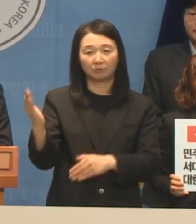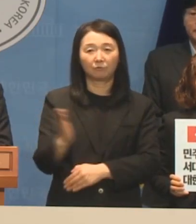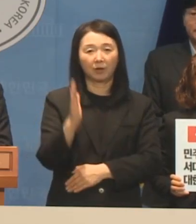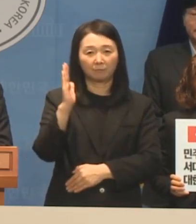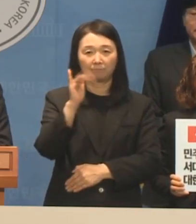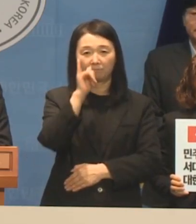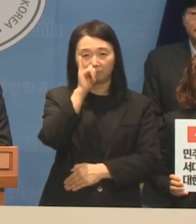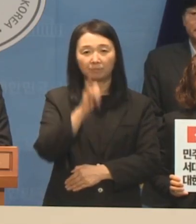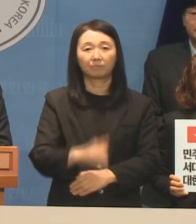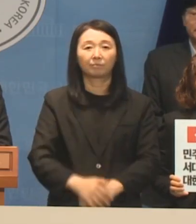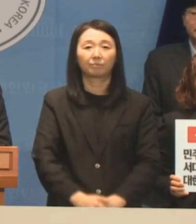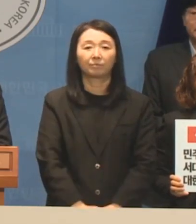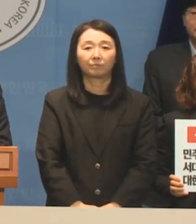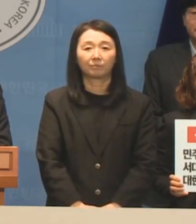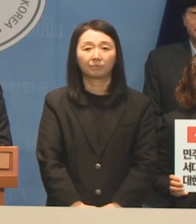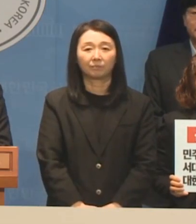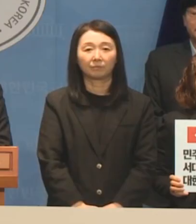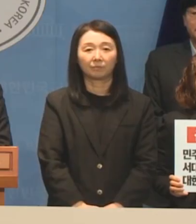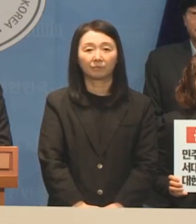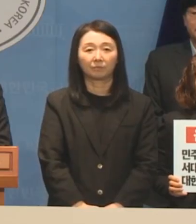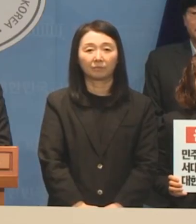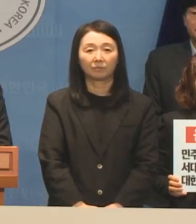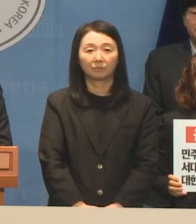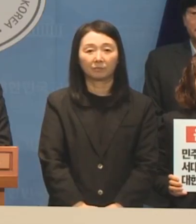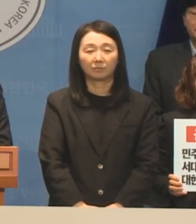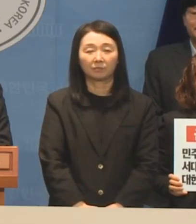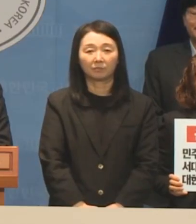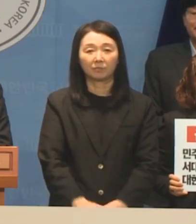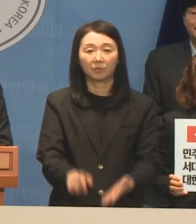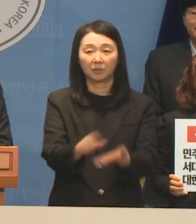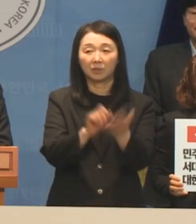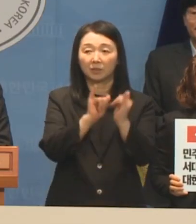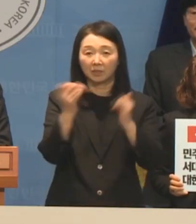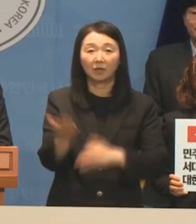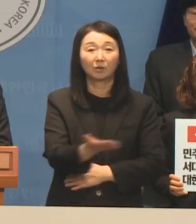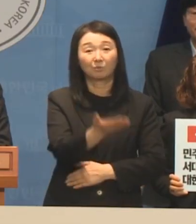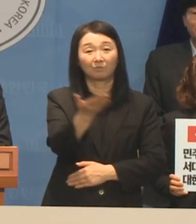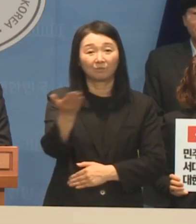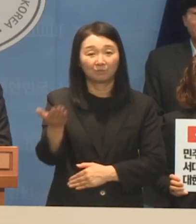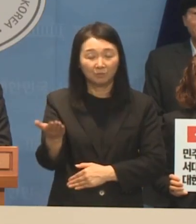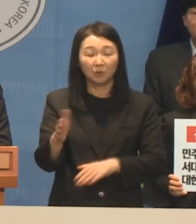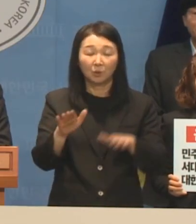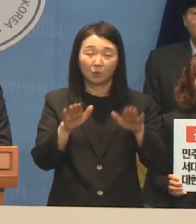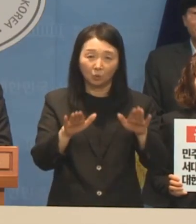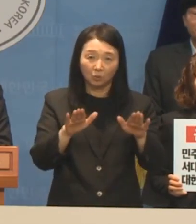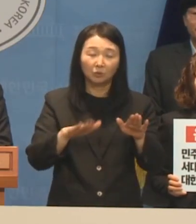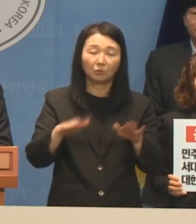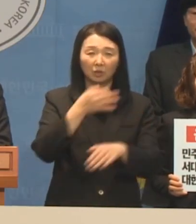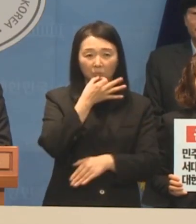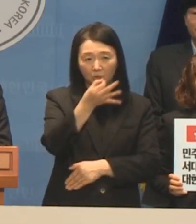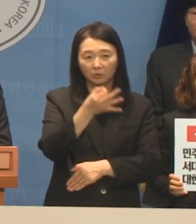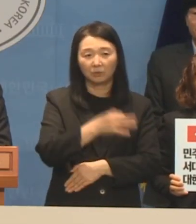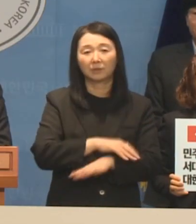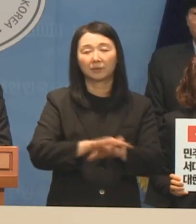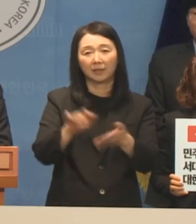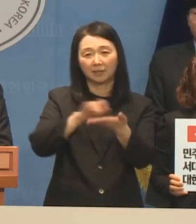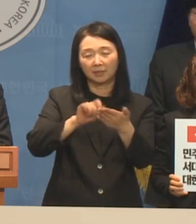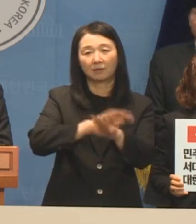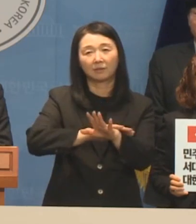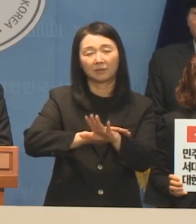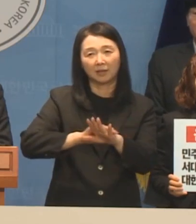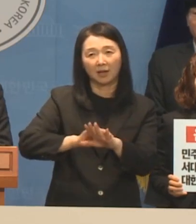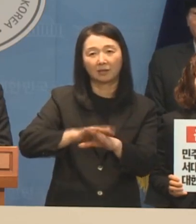기자회견에 임했다라는 말씀도 드리겠습니다. 부디 우리 기자 언론인 여러분들께서 오늘의 우리의 목소리를 기사로